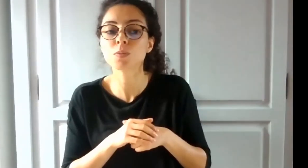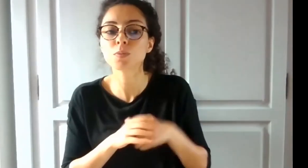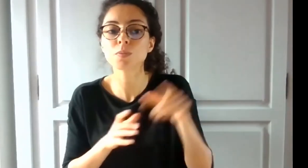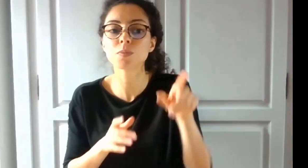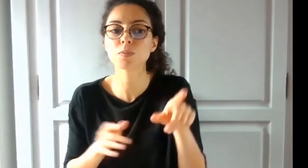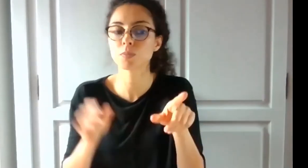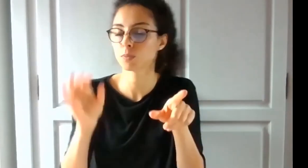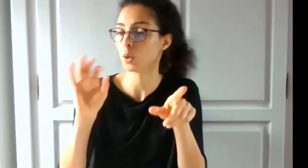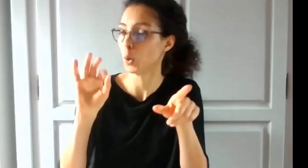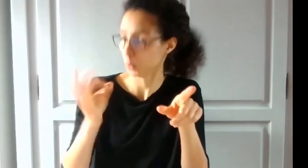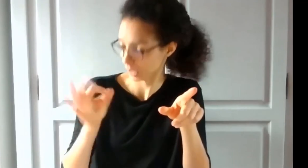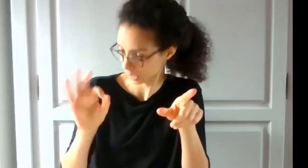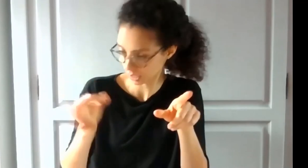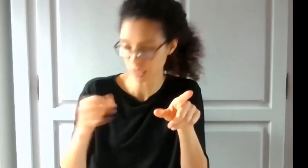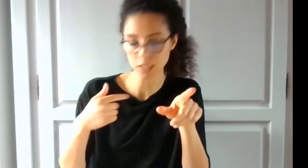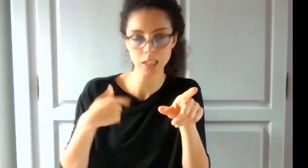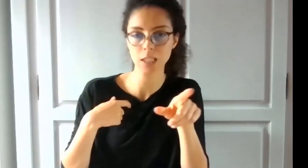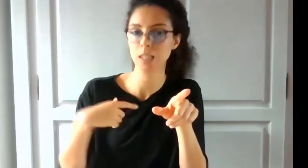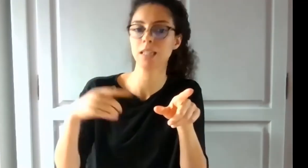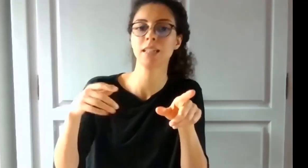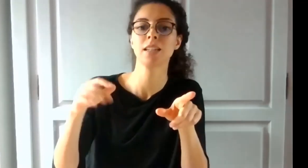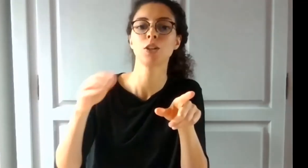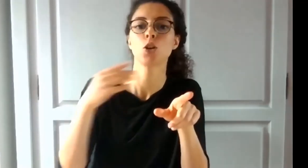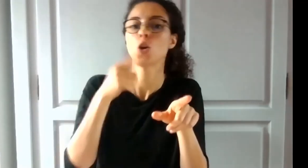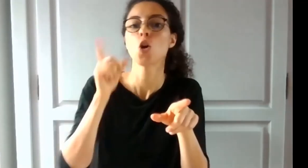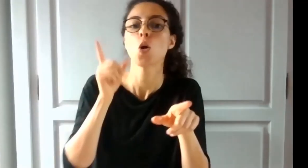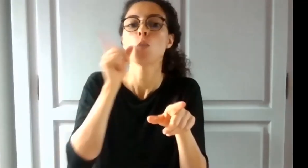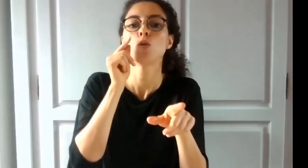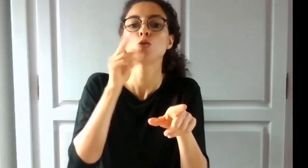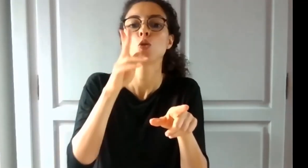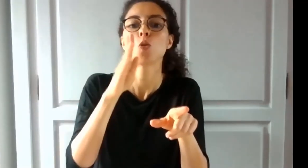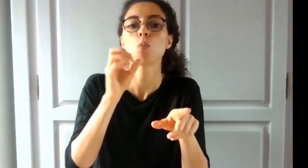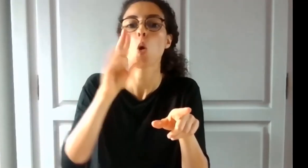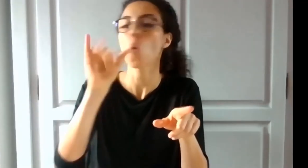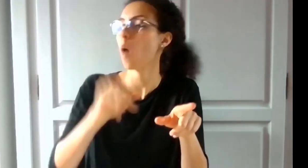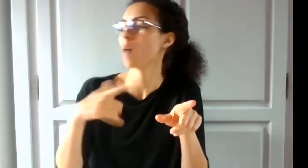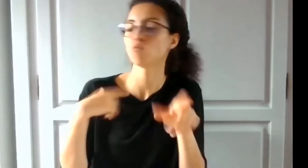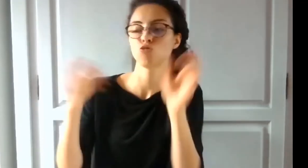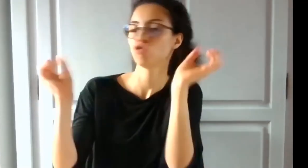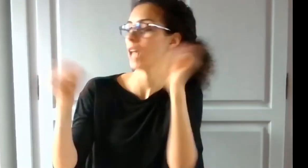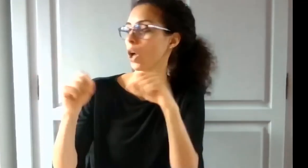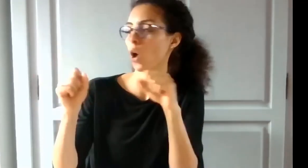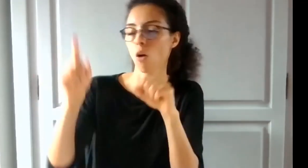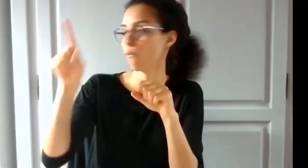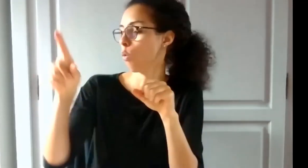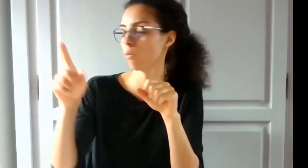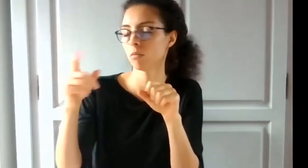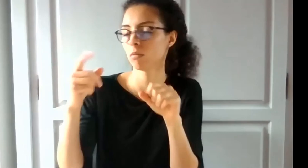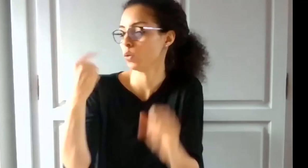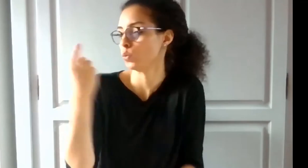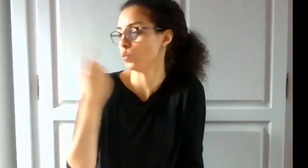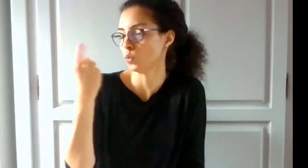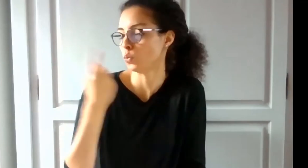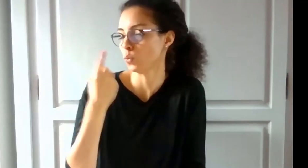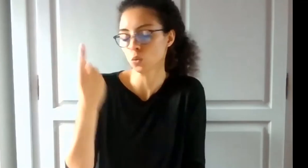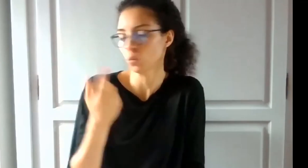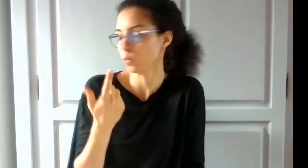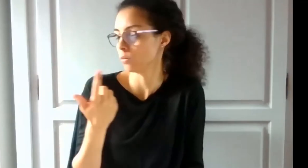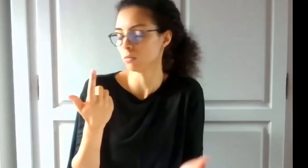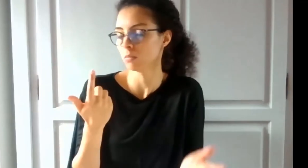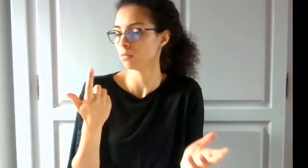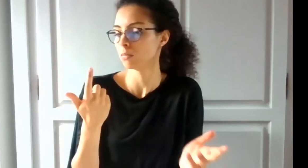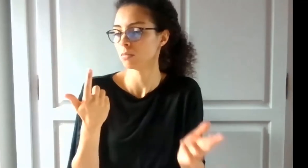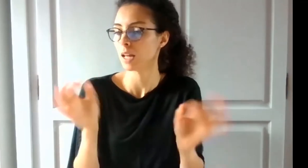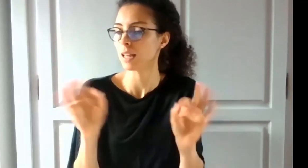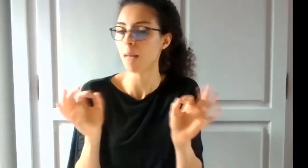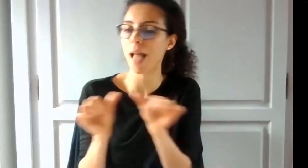Propos effectivement que je partage pleinement, donc il faut toujours en fait mettre le curseur, donc il n'y a pas de moyens exclusifs, il n'y a pas du